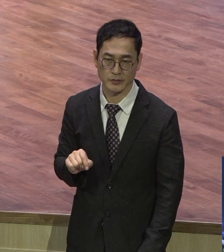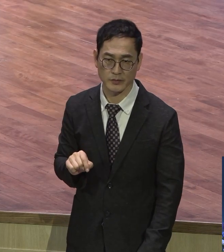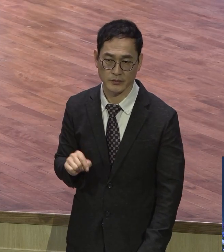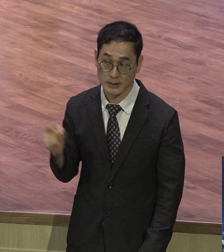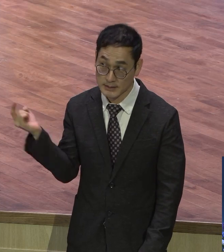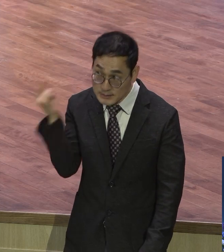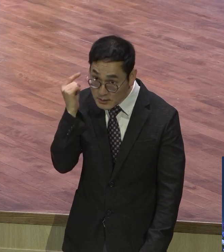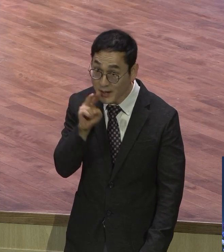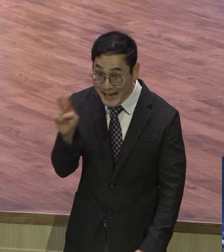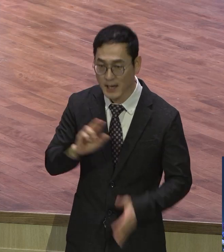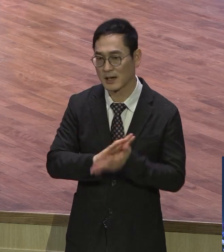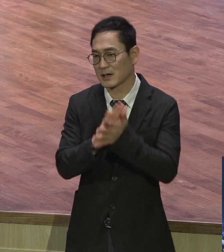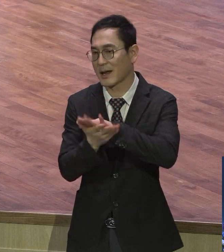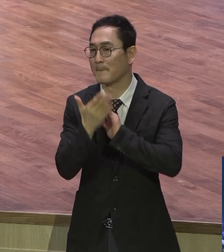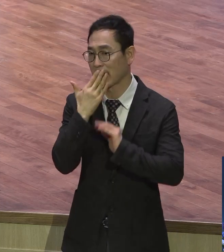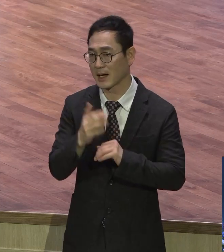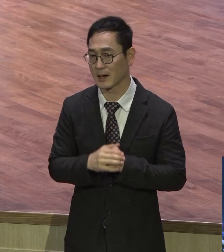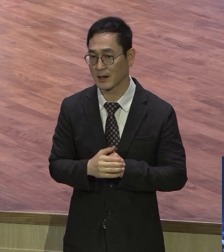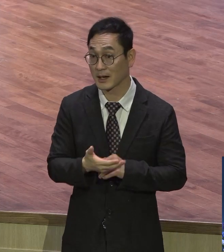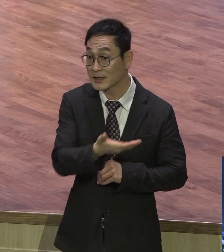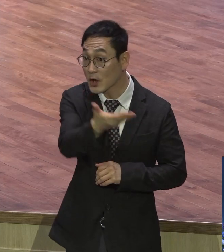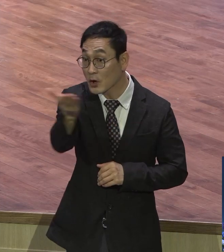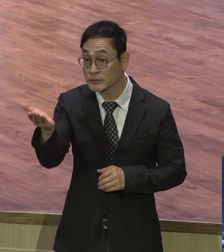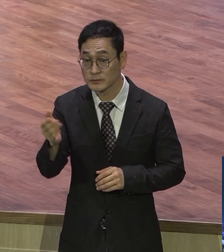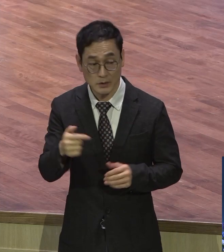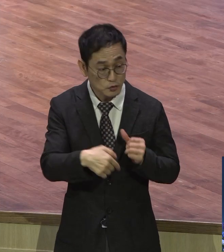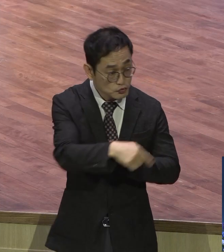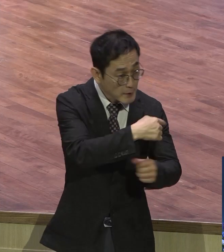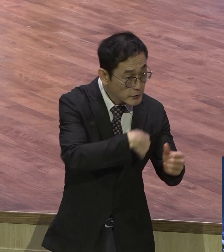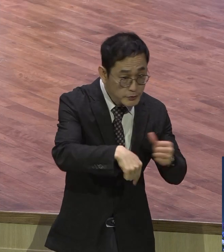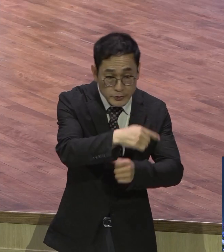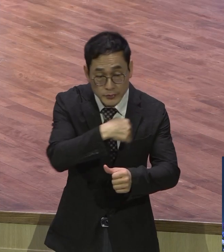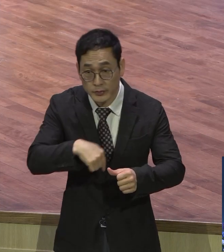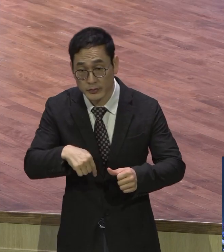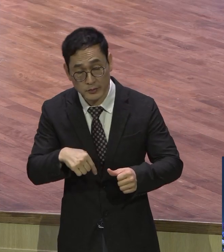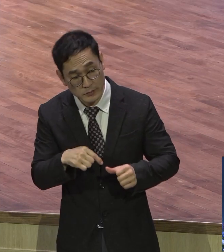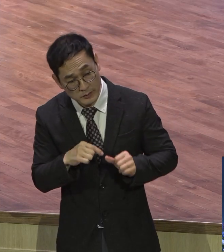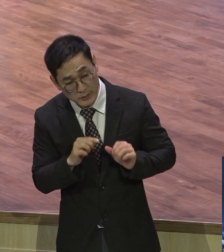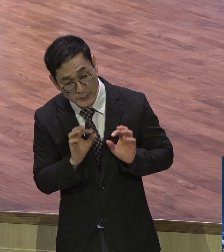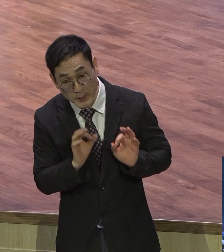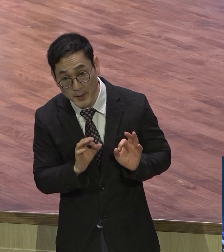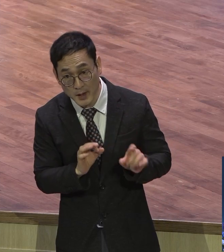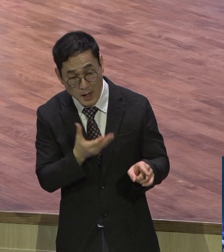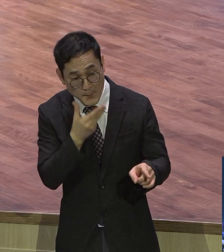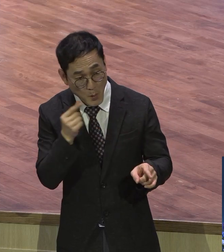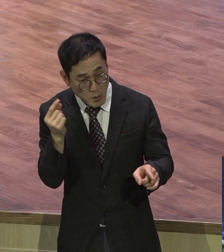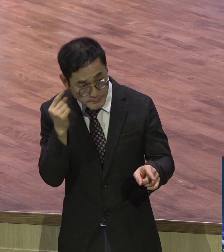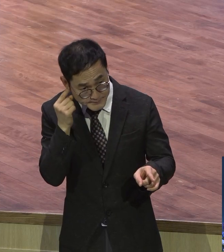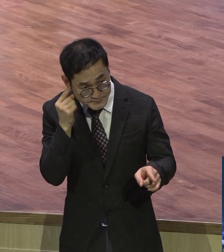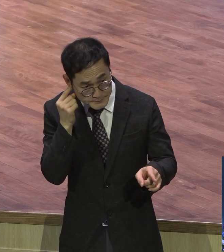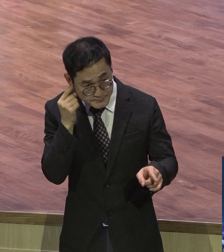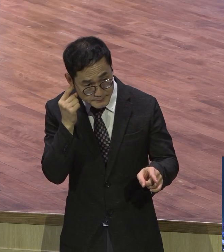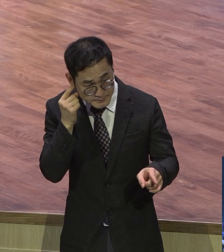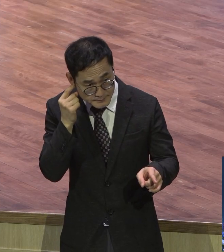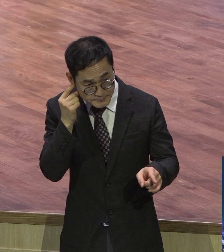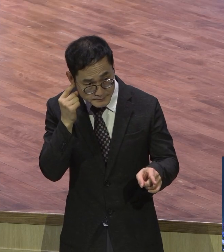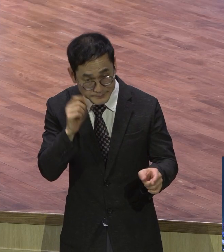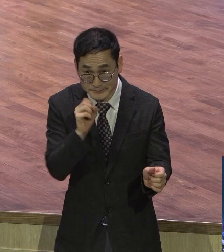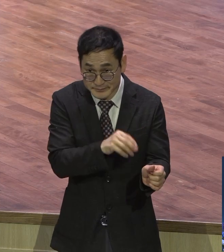변화시켜지요. 영계 모두 성도들 여러분 주의를 보세요. 여러분 주의로 보면 복음 들을 사람 많이 있어요.